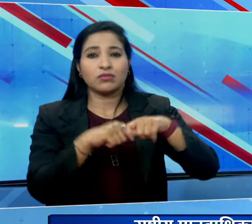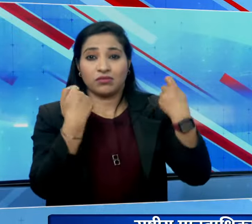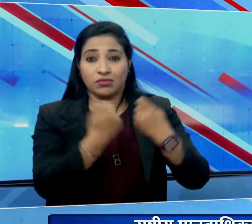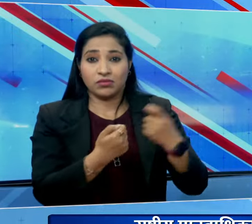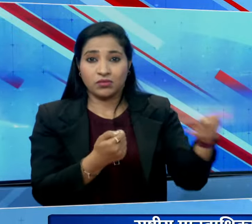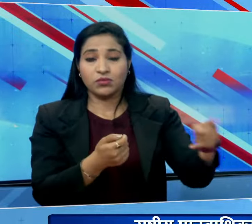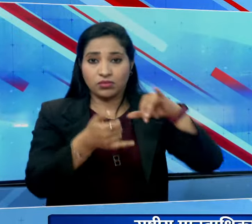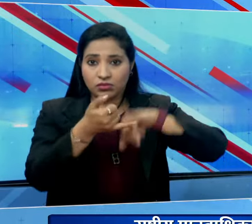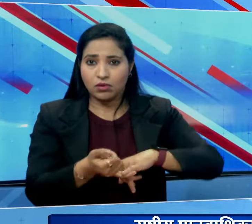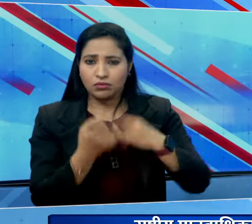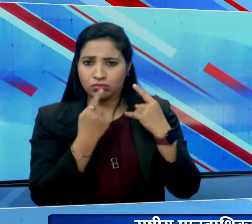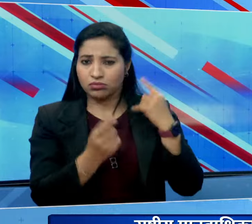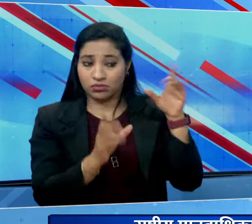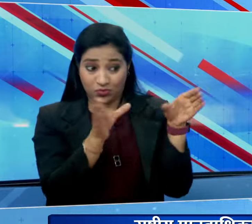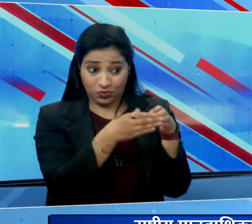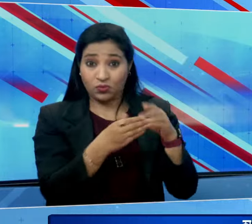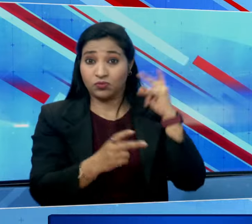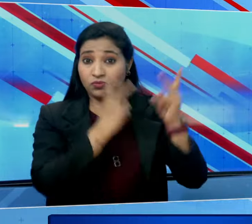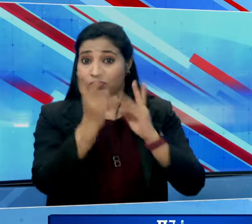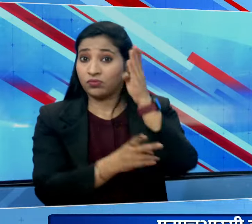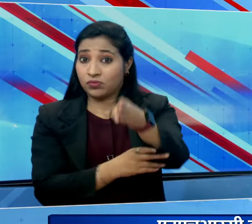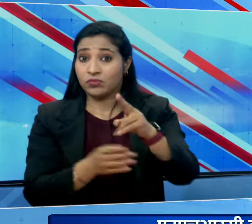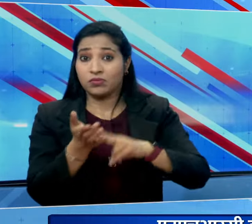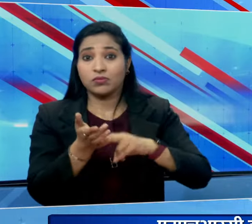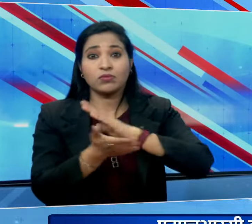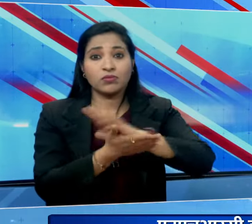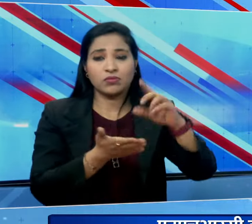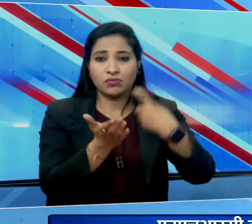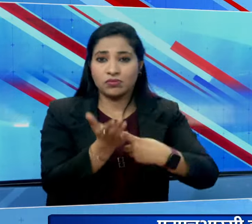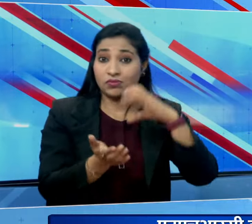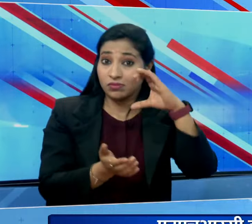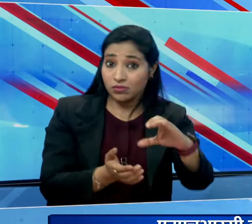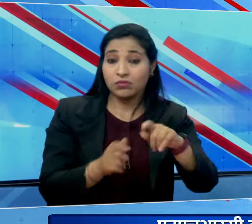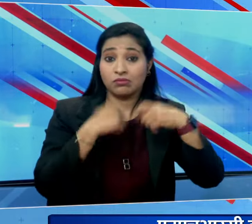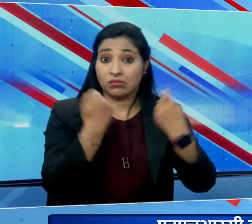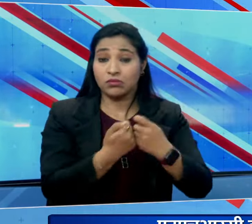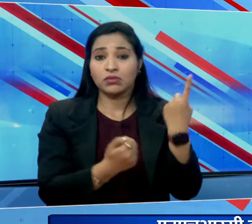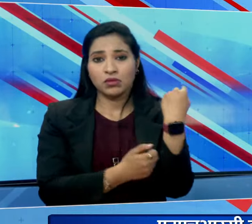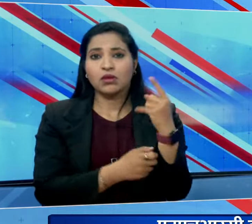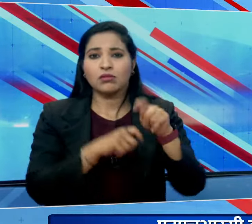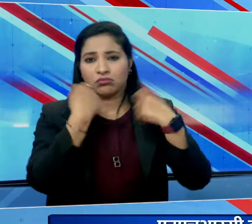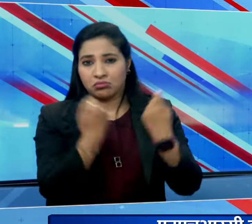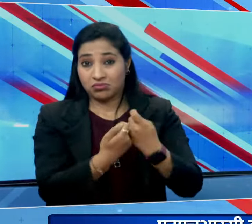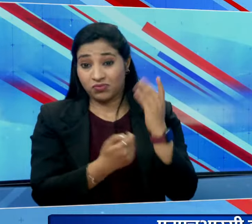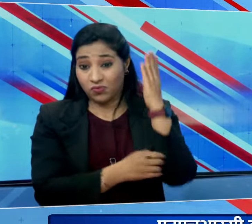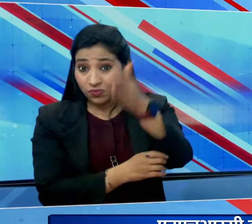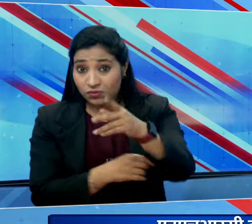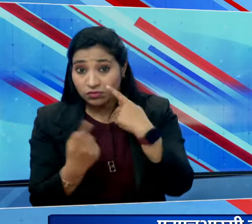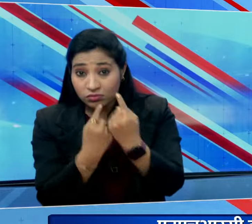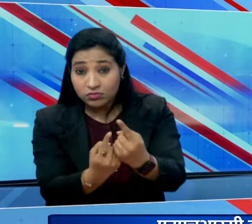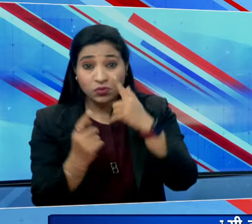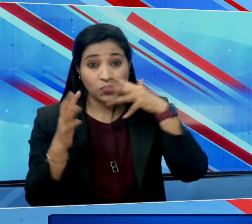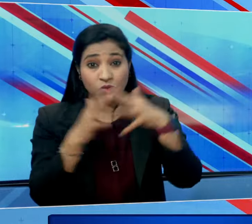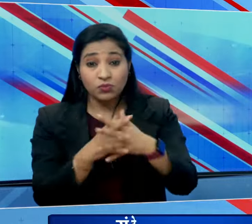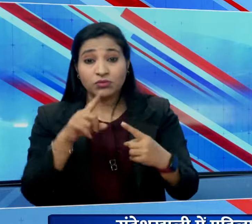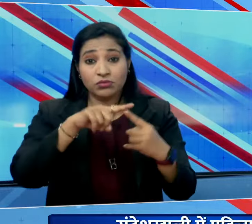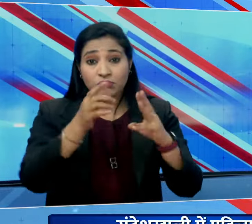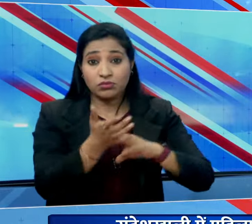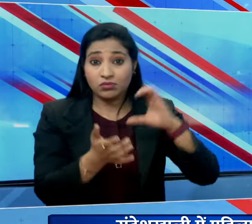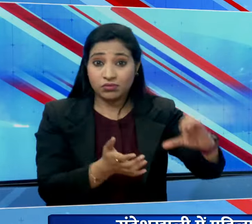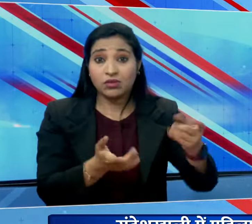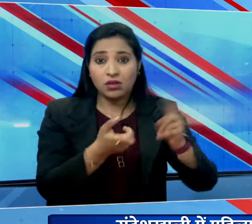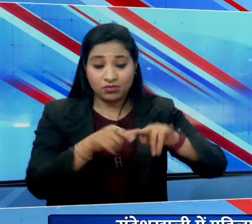खाली दौरे पर है एनएचआरसी की टीम ने कल भी संदेश खाली का दौरा किया था संदेश खाली की महिलाओं ने टीएमसी नेताओं पर